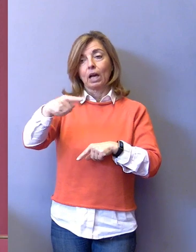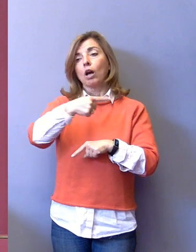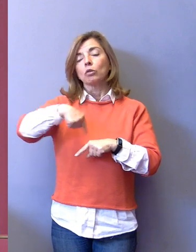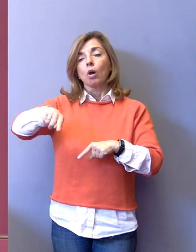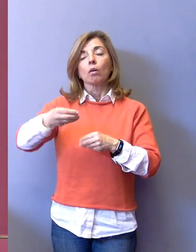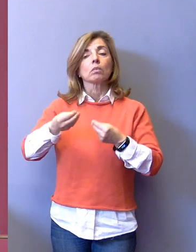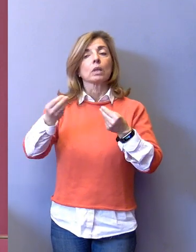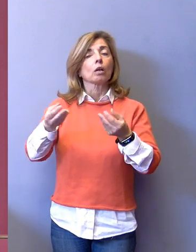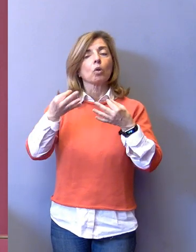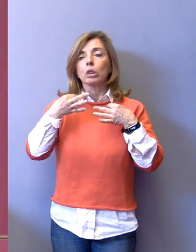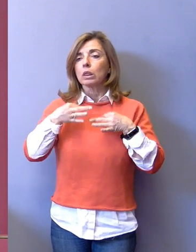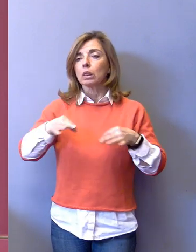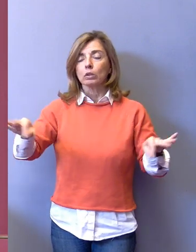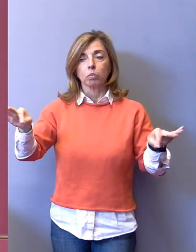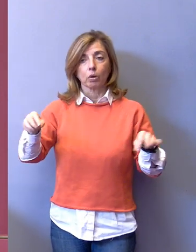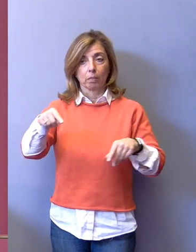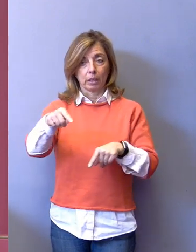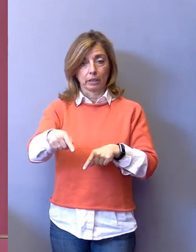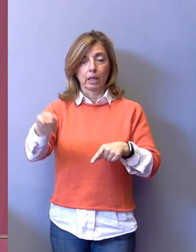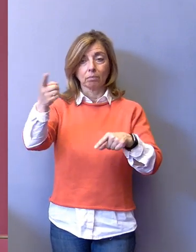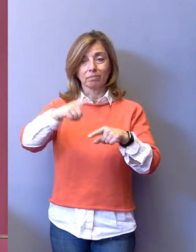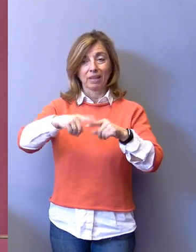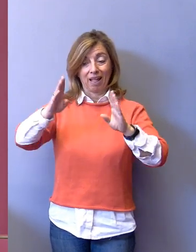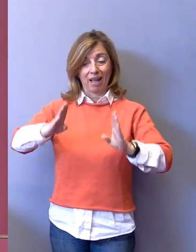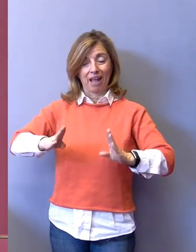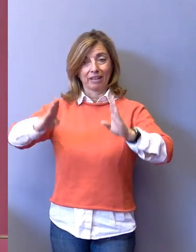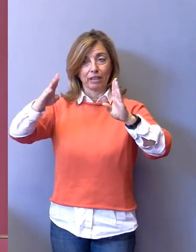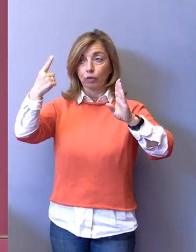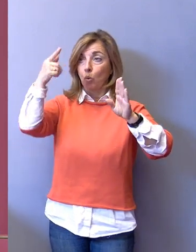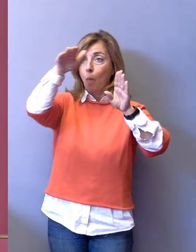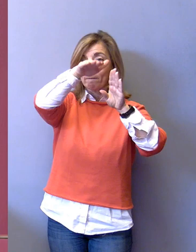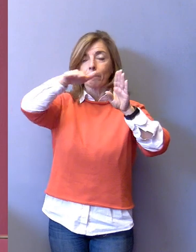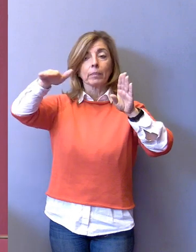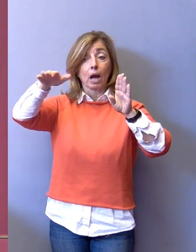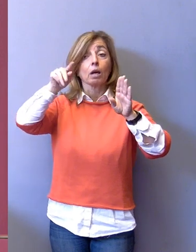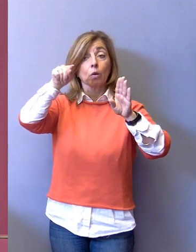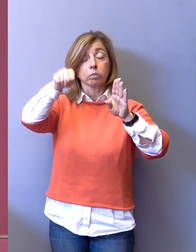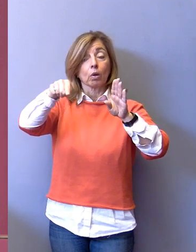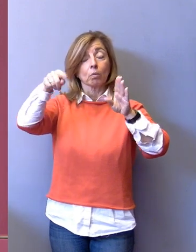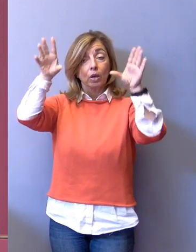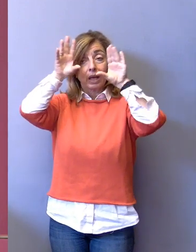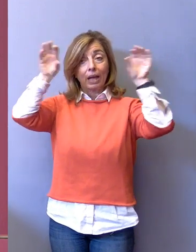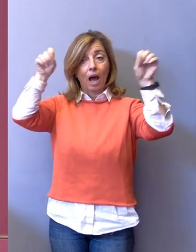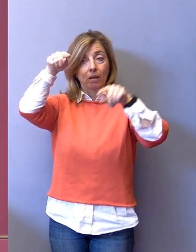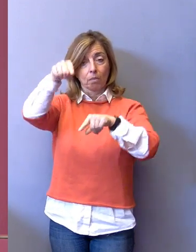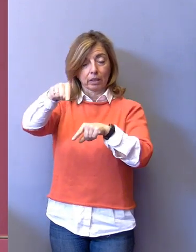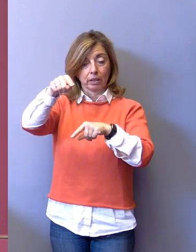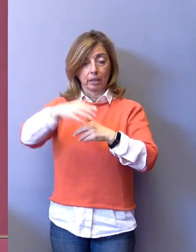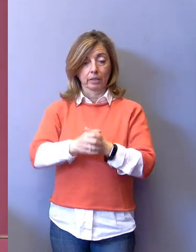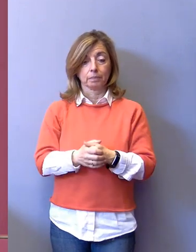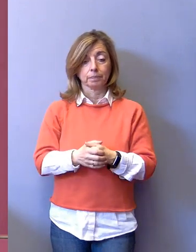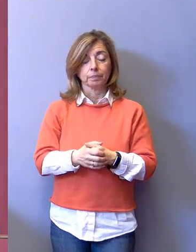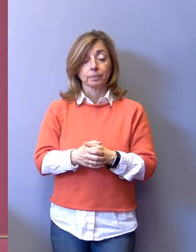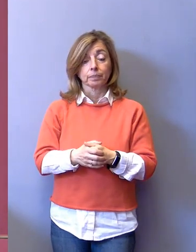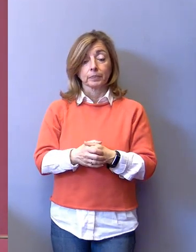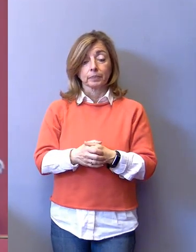del nuovo edificio verrà proprio destinato ad ospitare la caserma Mi piace ricordare e concludo ma il tema è veramente